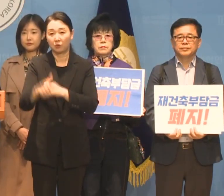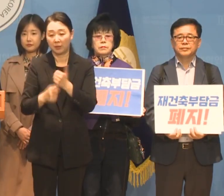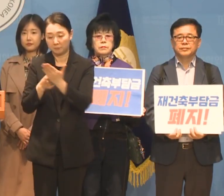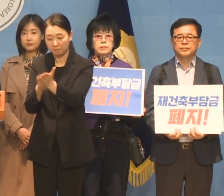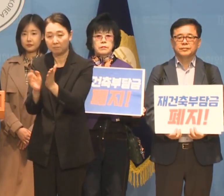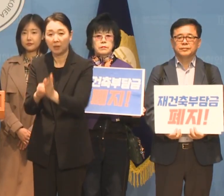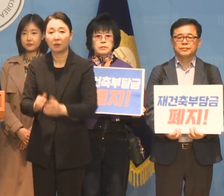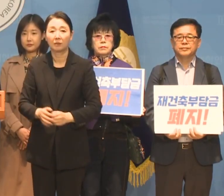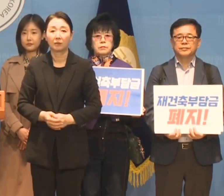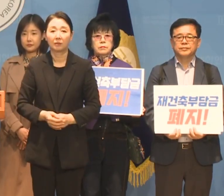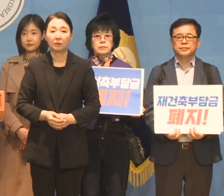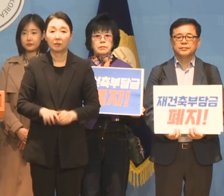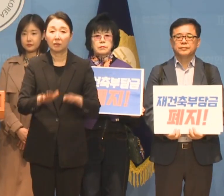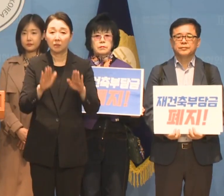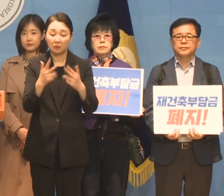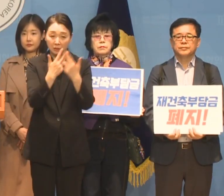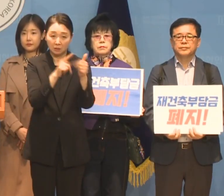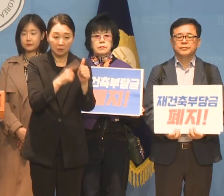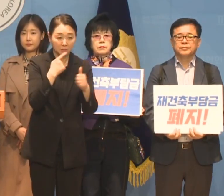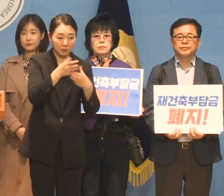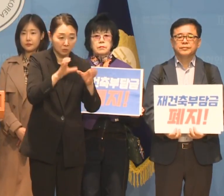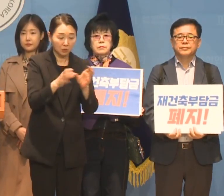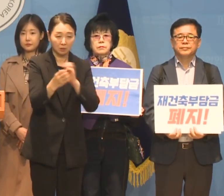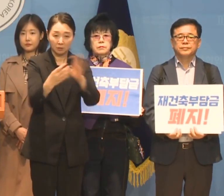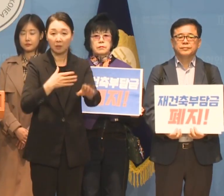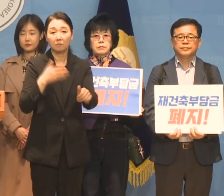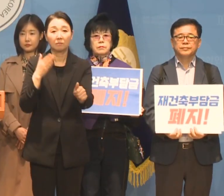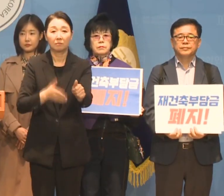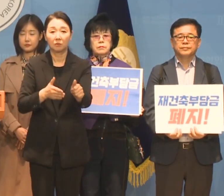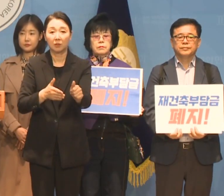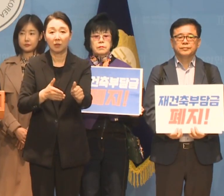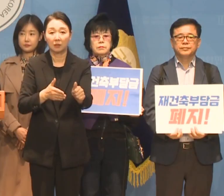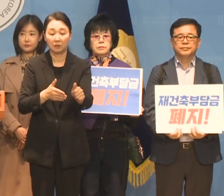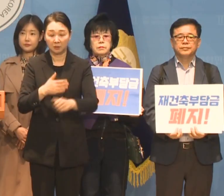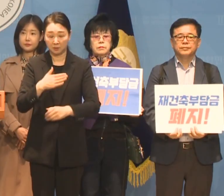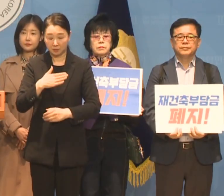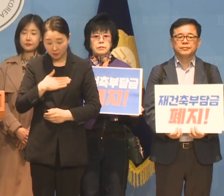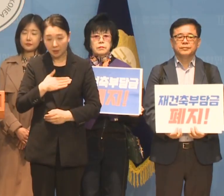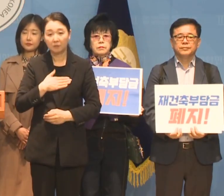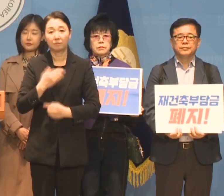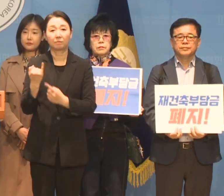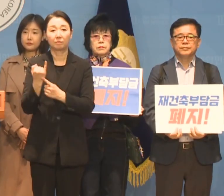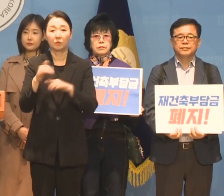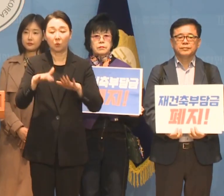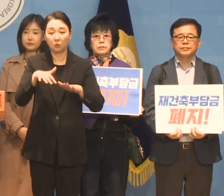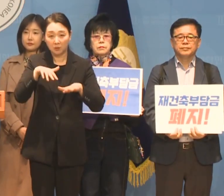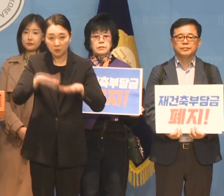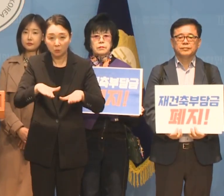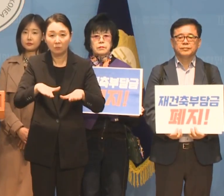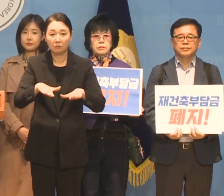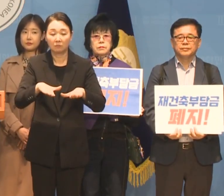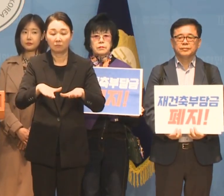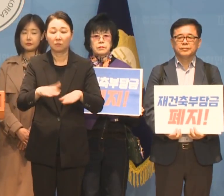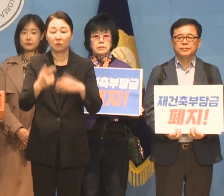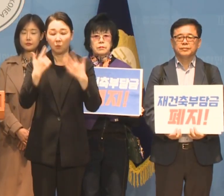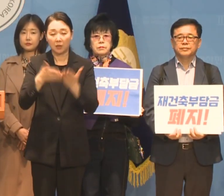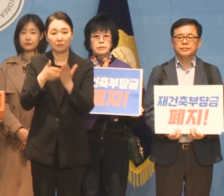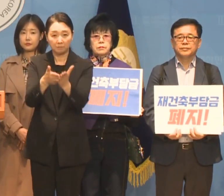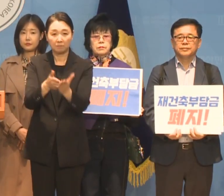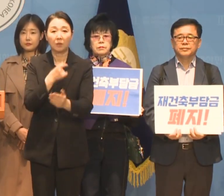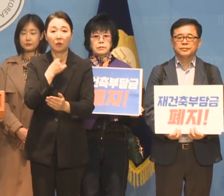접수됐습니다. 이제 이재명과 민주당이 답할 차례입니다. 저 김은혜는 오늘 이 자리에서 단호하게